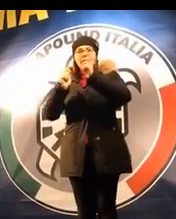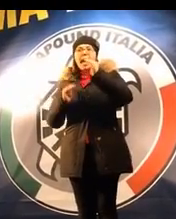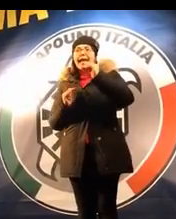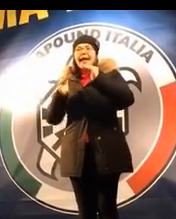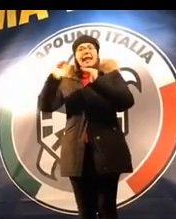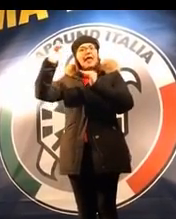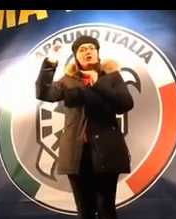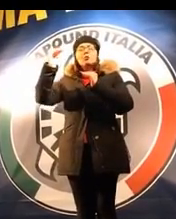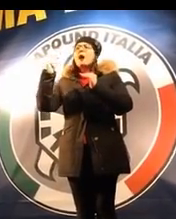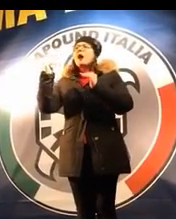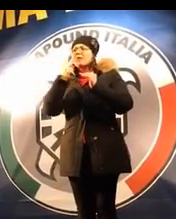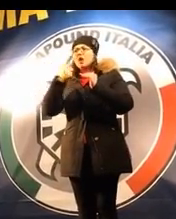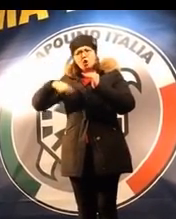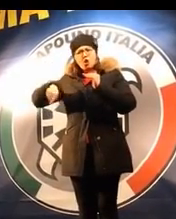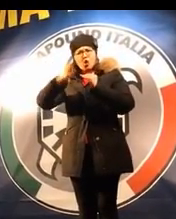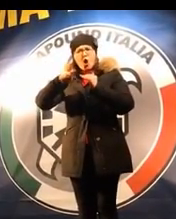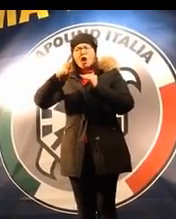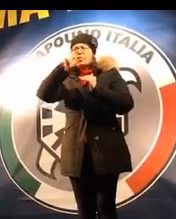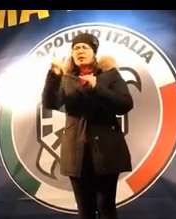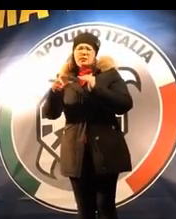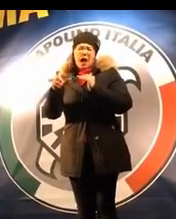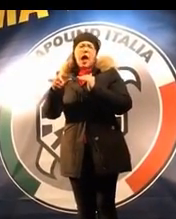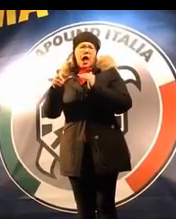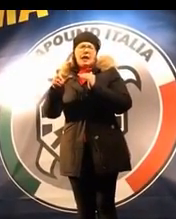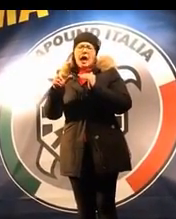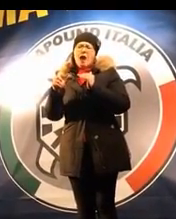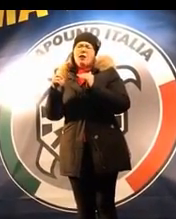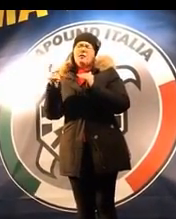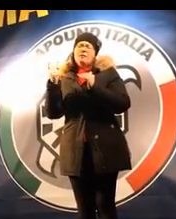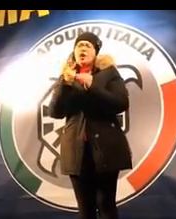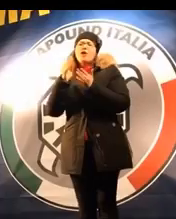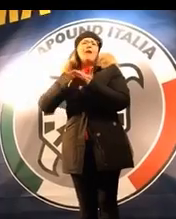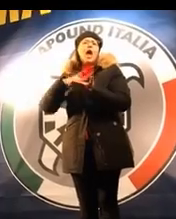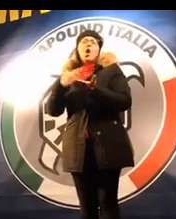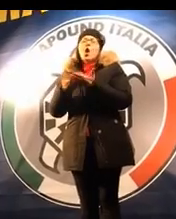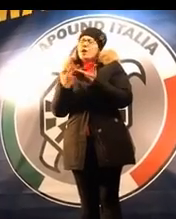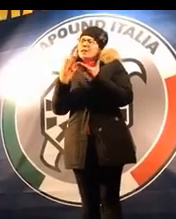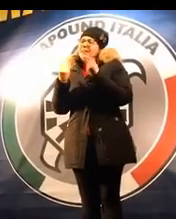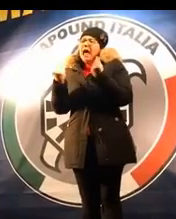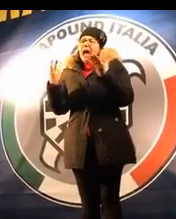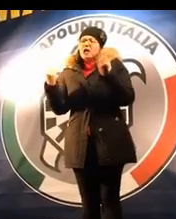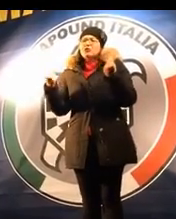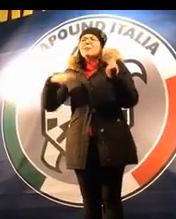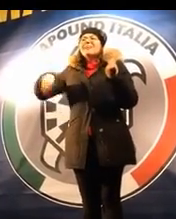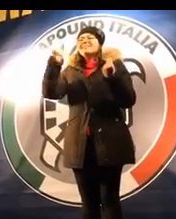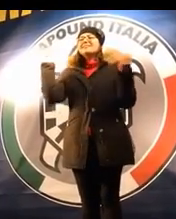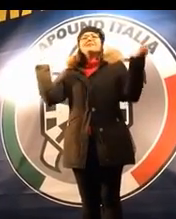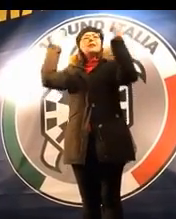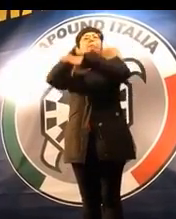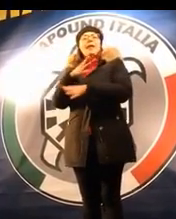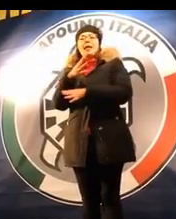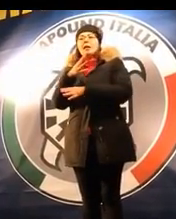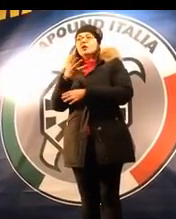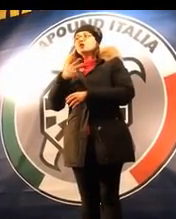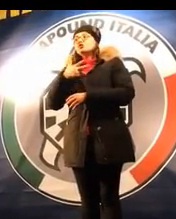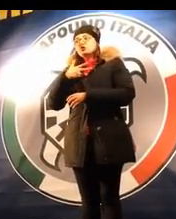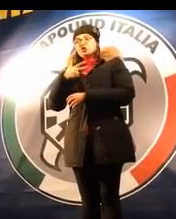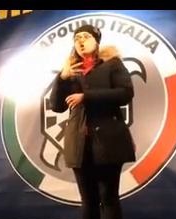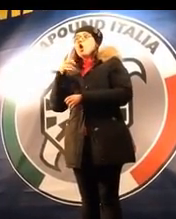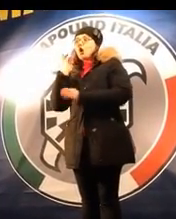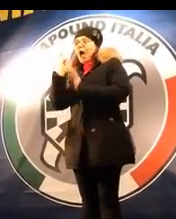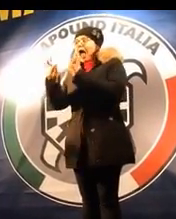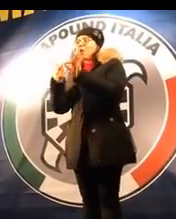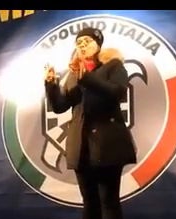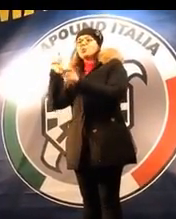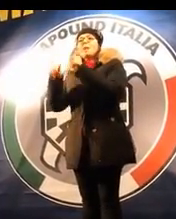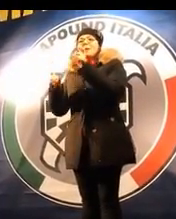grande nazione, ce lo siamo soltanto dimenticato, perché c'è qualcuno che è pagato, pagato, pagatissimo, credetemi, ed è pagato dalle stesse persone